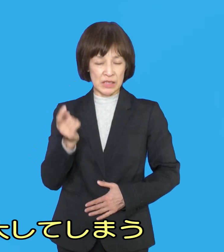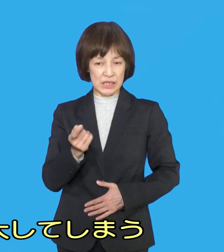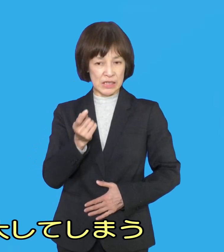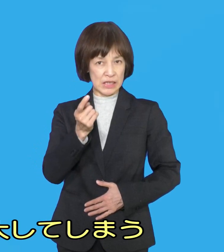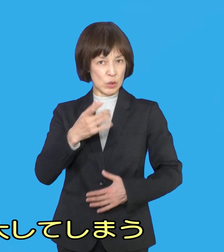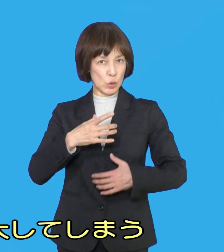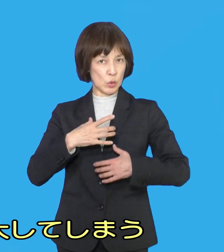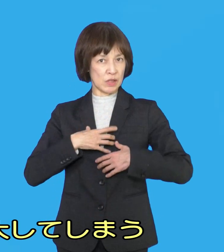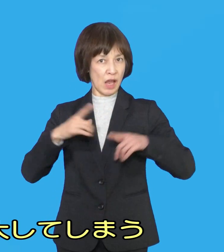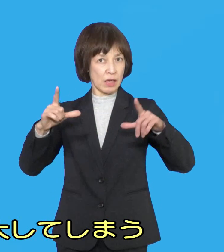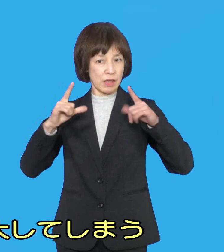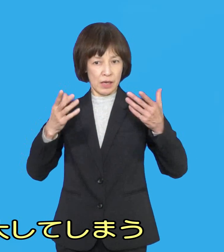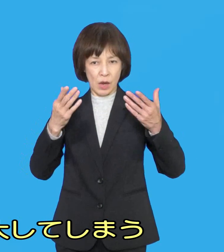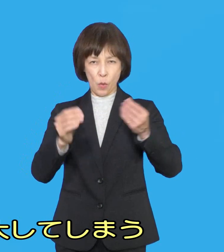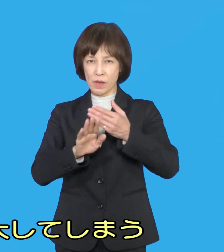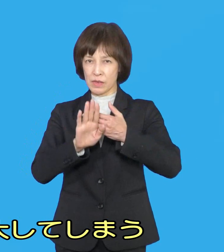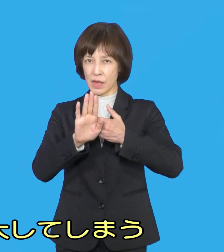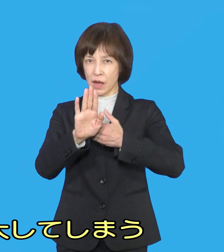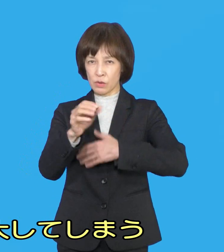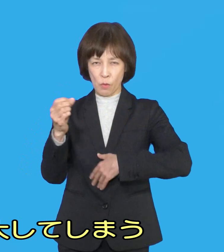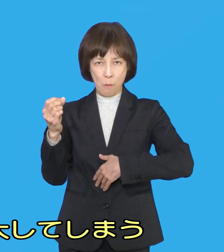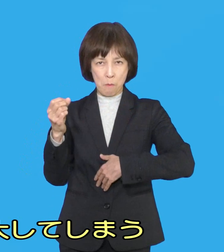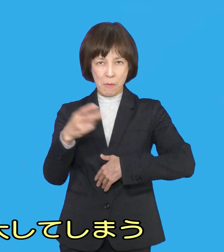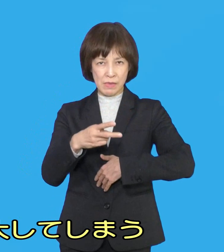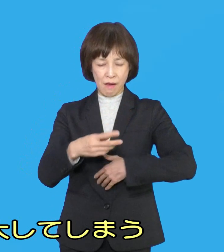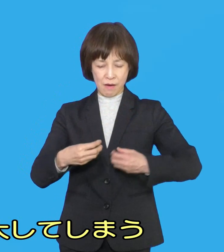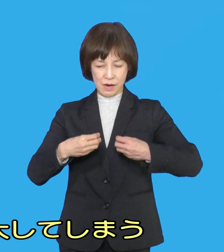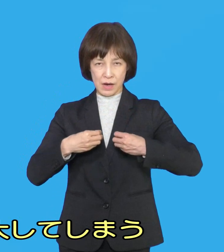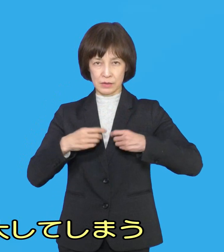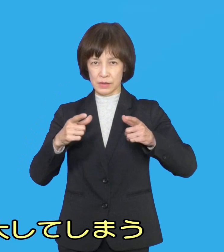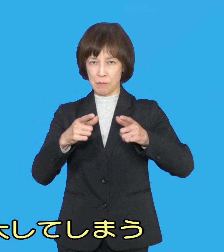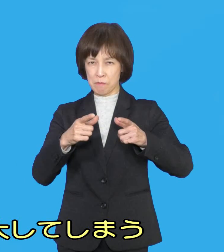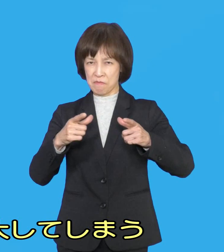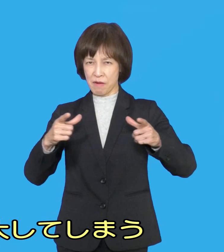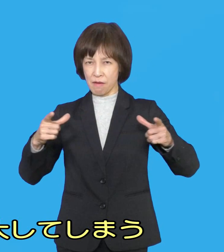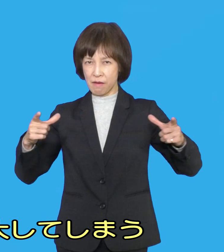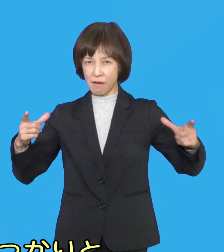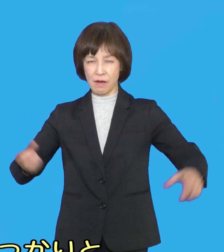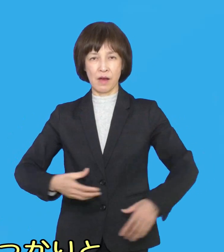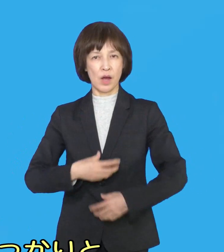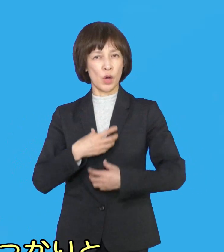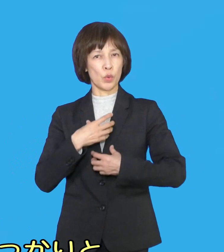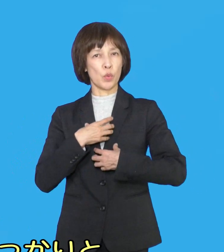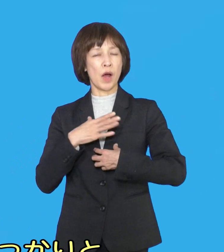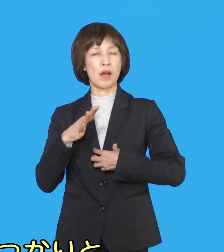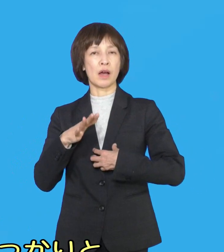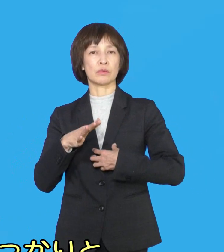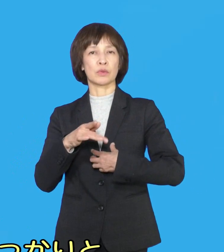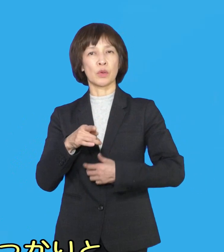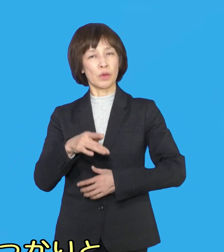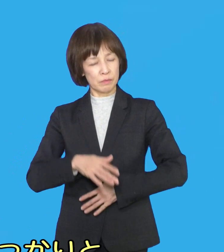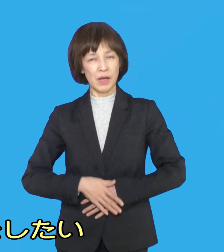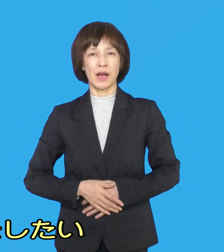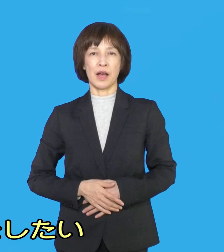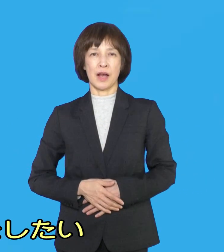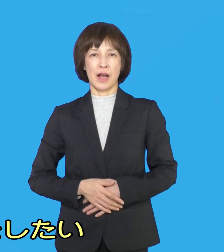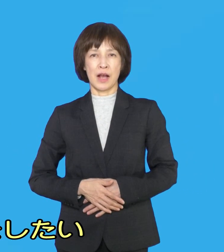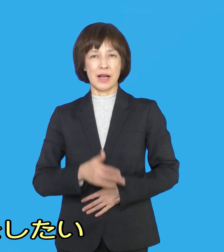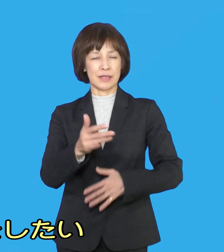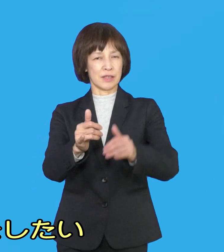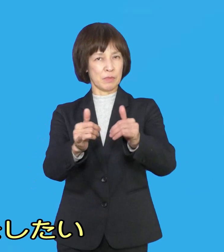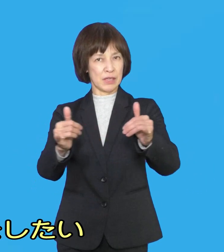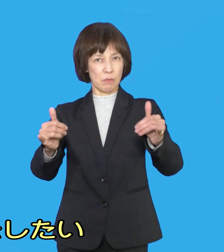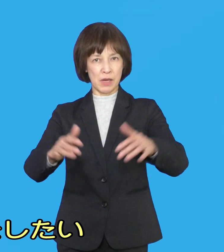び大きく感染が拡大してしまう可能性がありますので、この点については市民の皆様にもしっかり